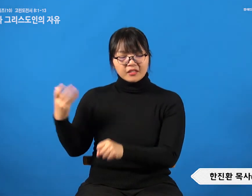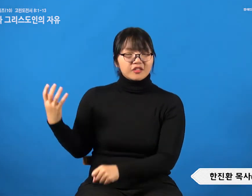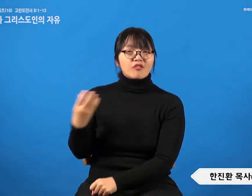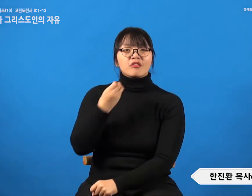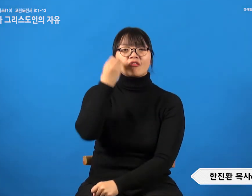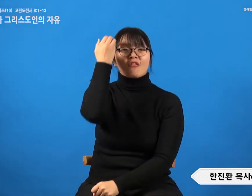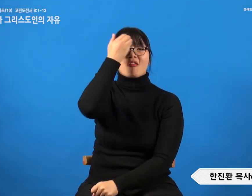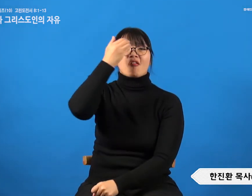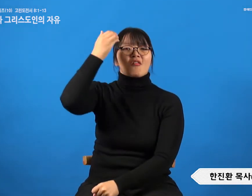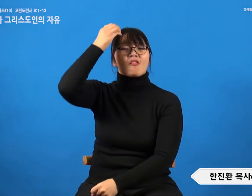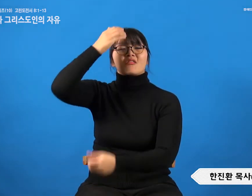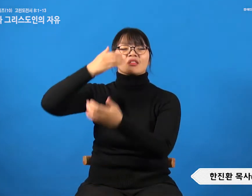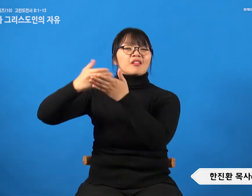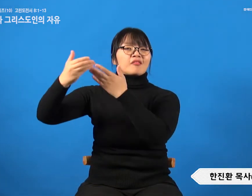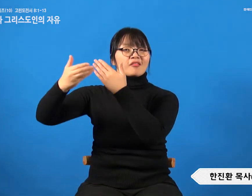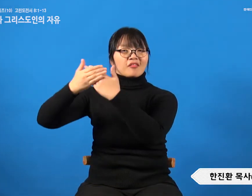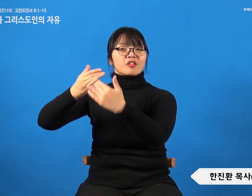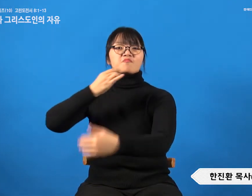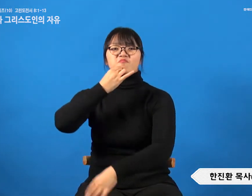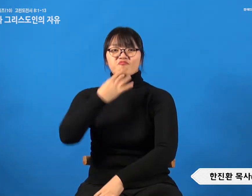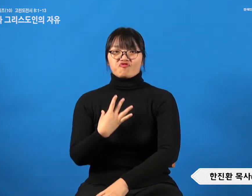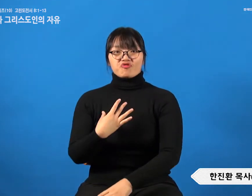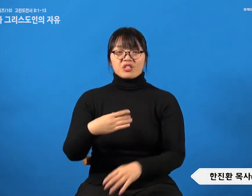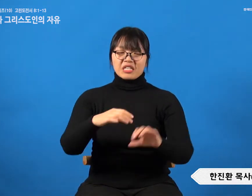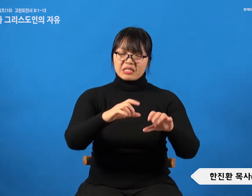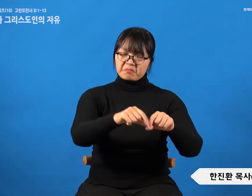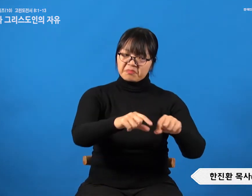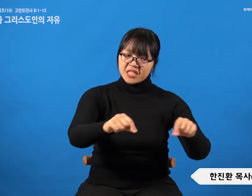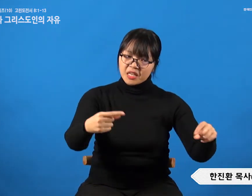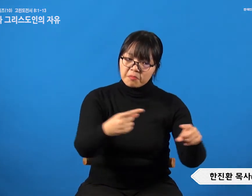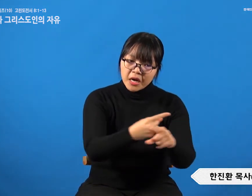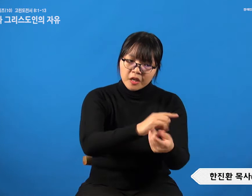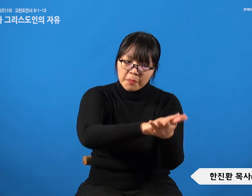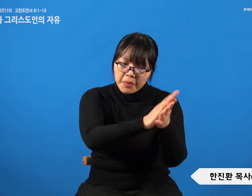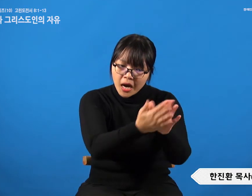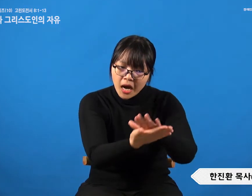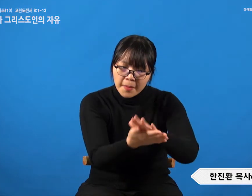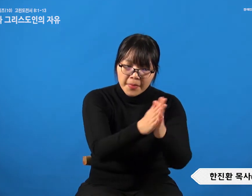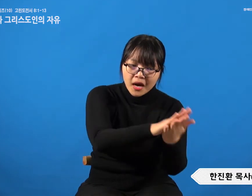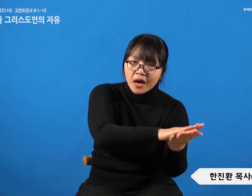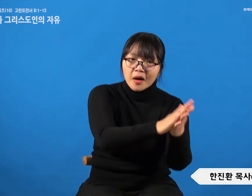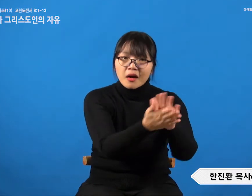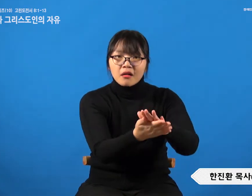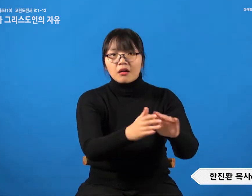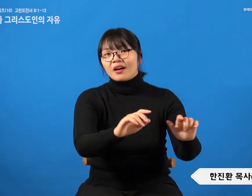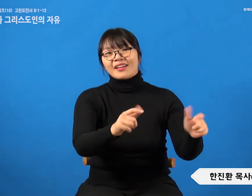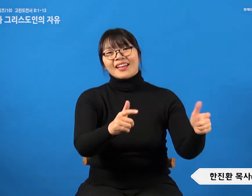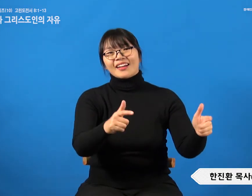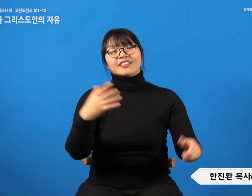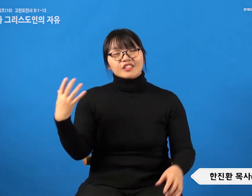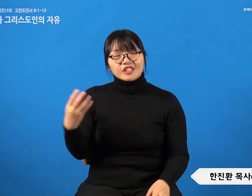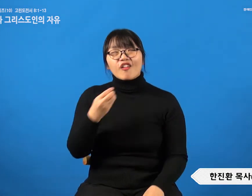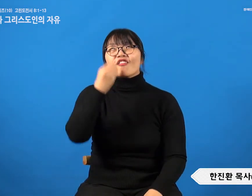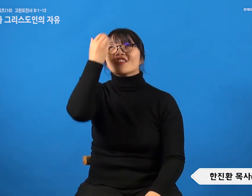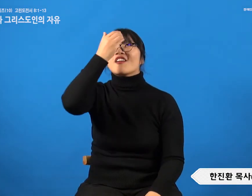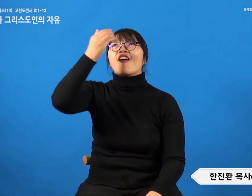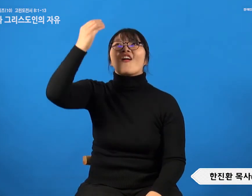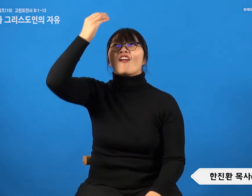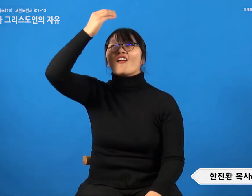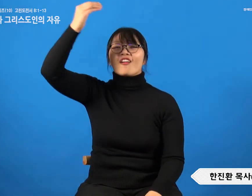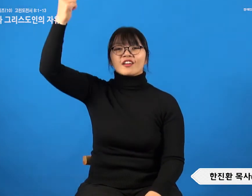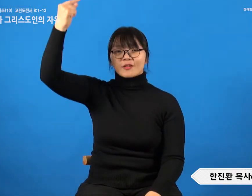것이죠. 음식이 어떻게 된 것이 아니라 성령께서 역사하셔서 예수님과 하나 되도록